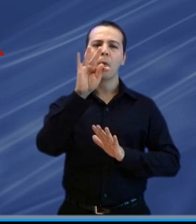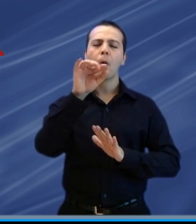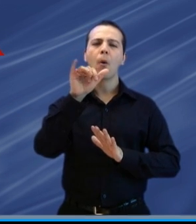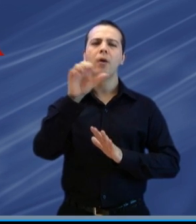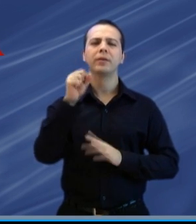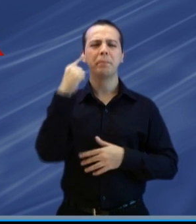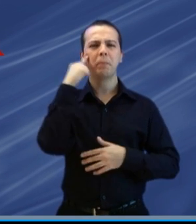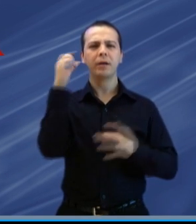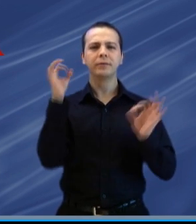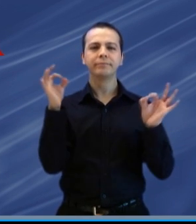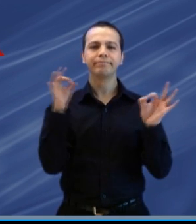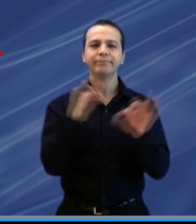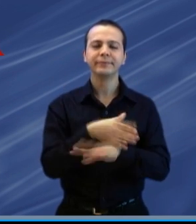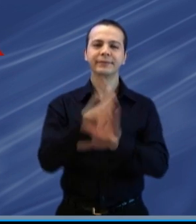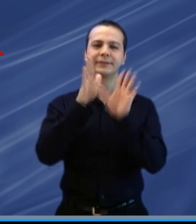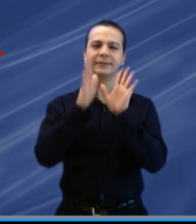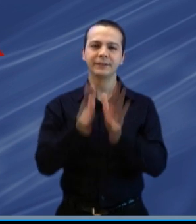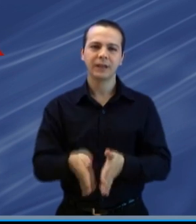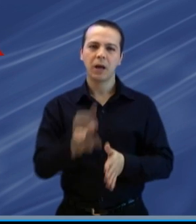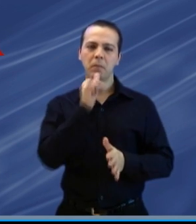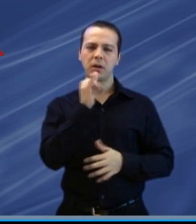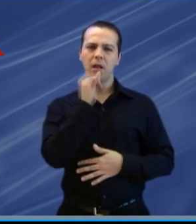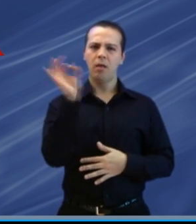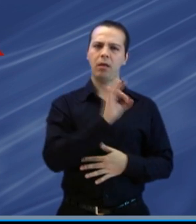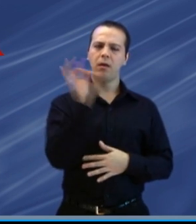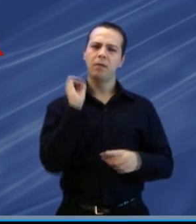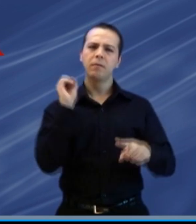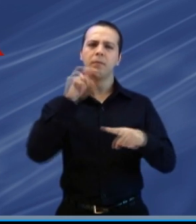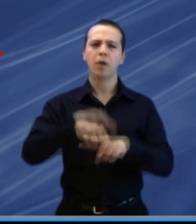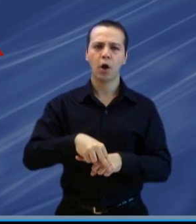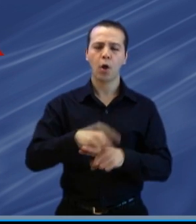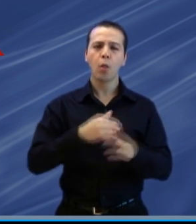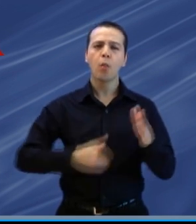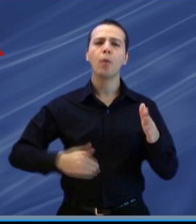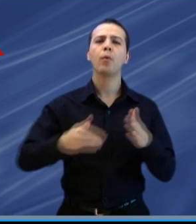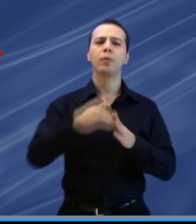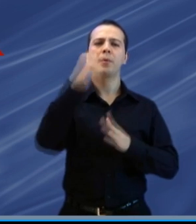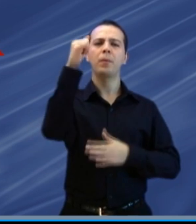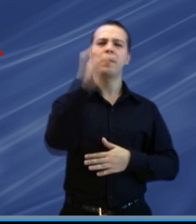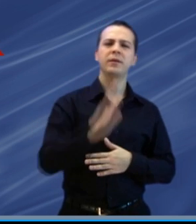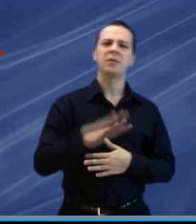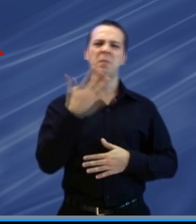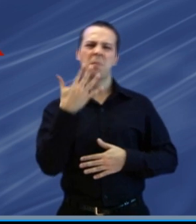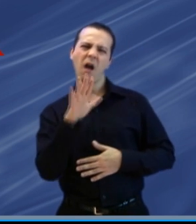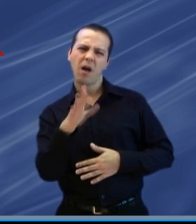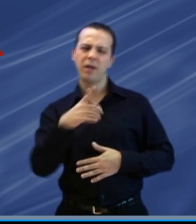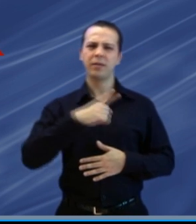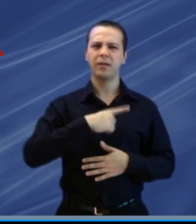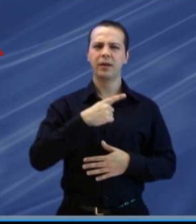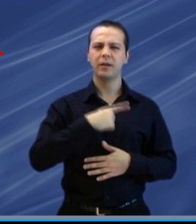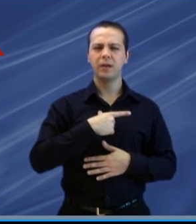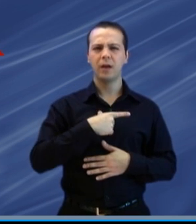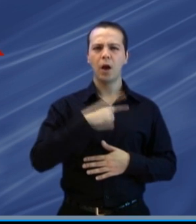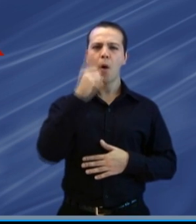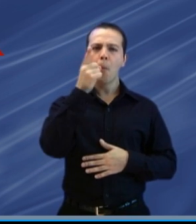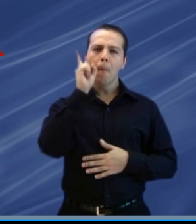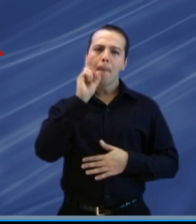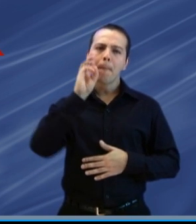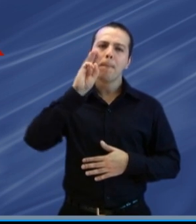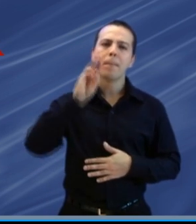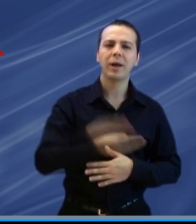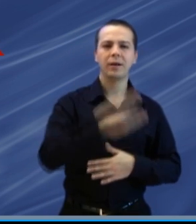plenamente cumprida pelo setor privado, no Brasil inteiro nós teríamos cerca de pouco menos de 1